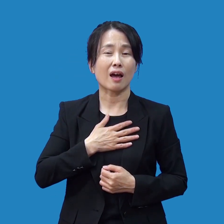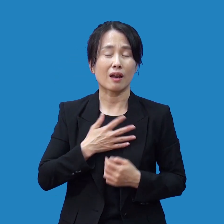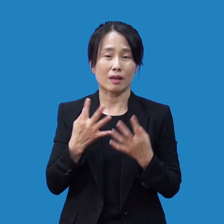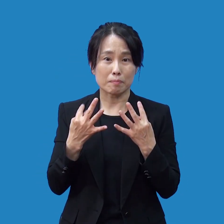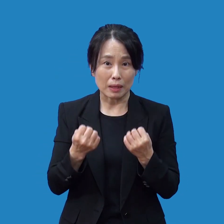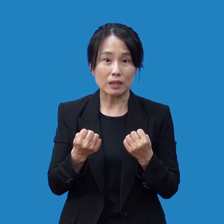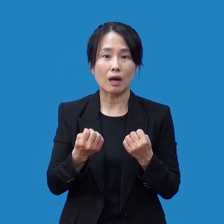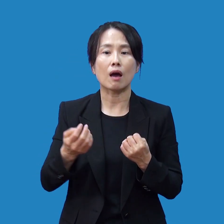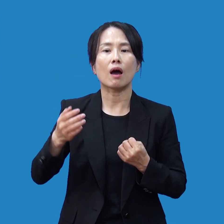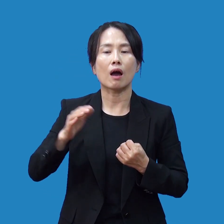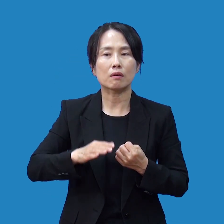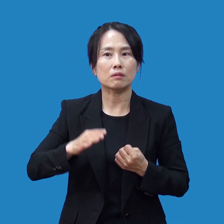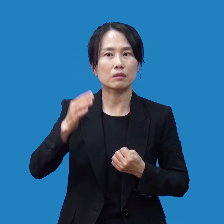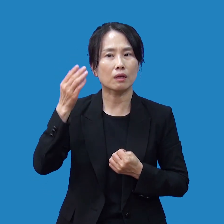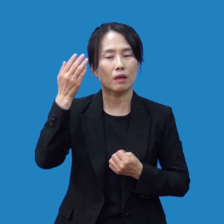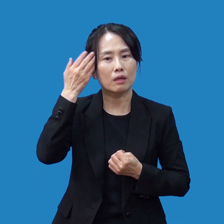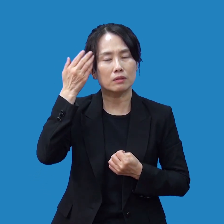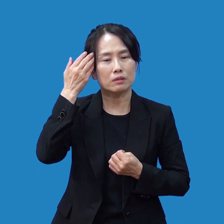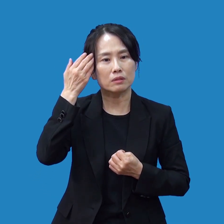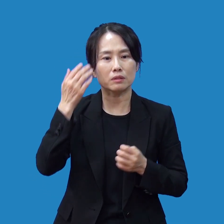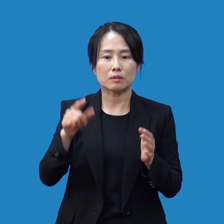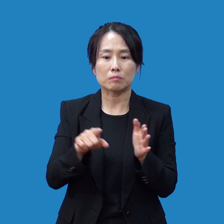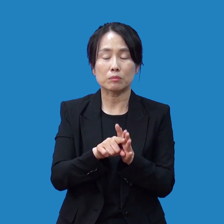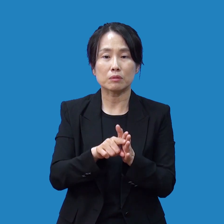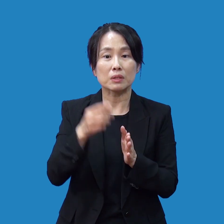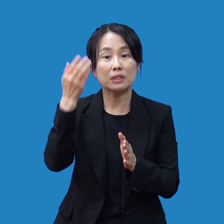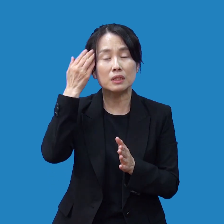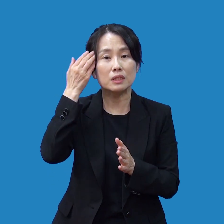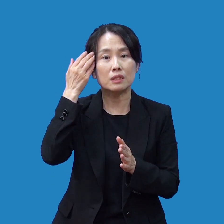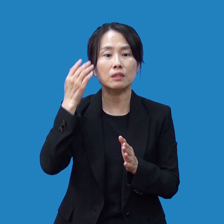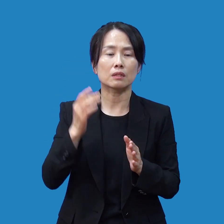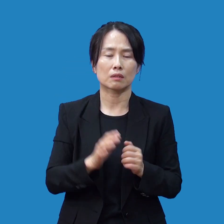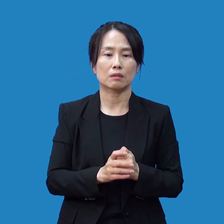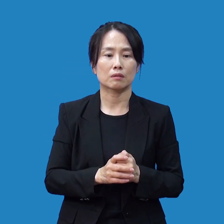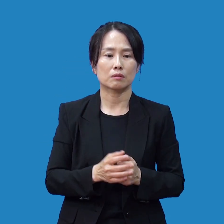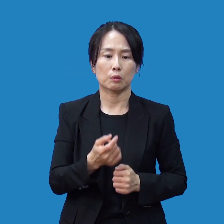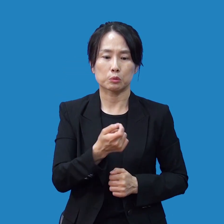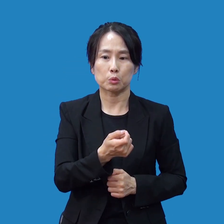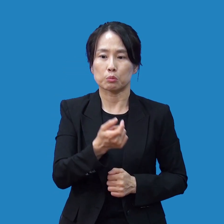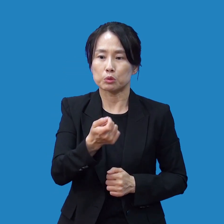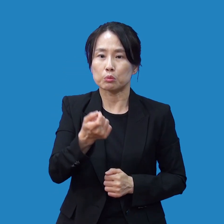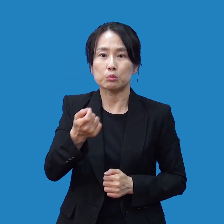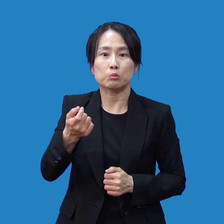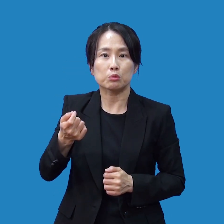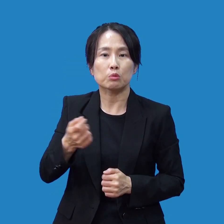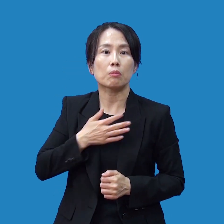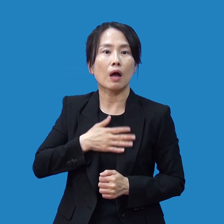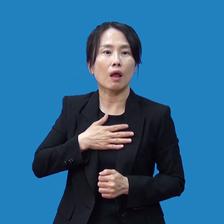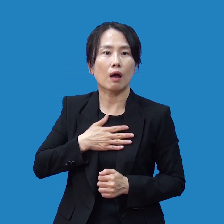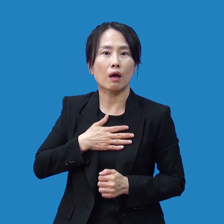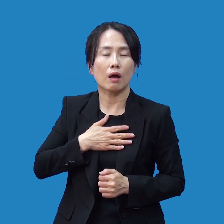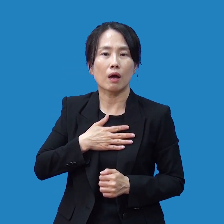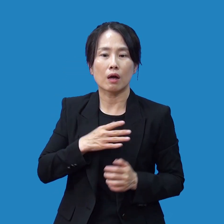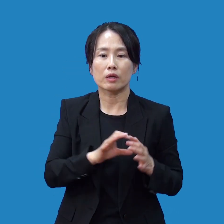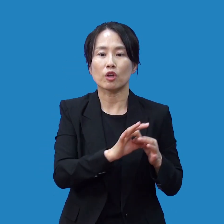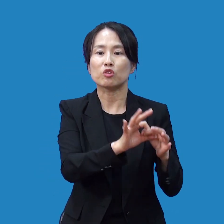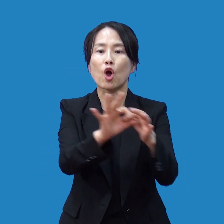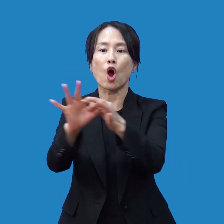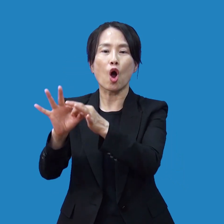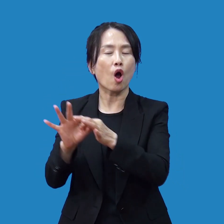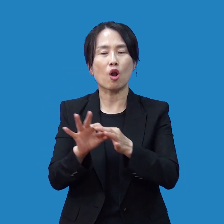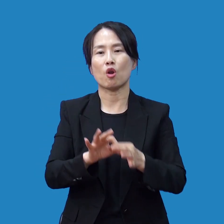조각나 있고 연결되지 못한 분들이 많습니다. 교회에 10년, 20년을 다녔는데도